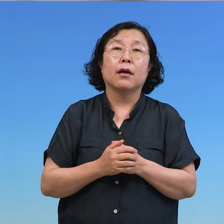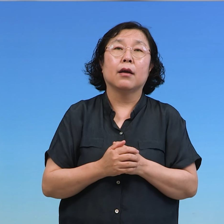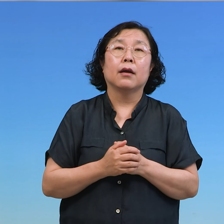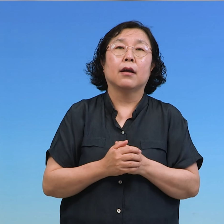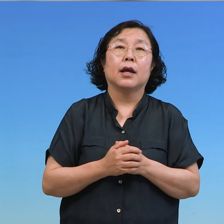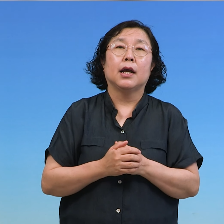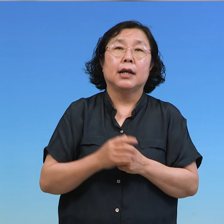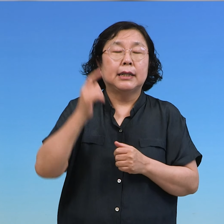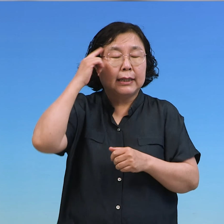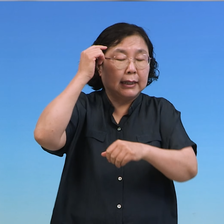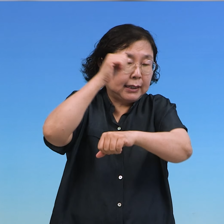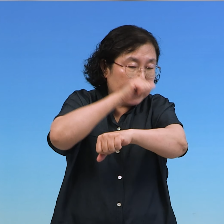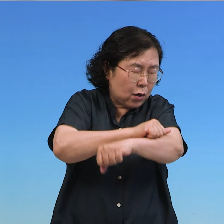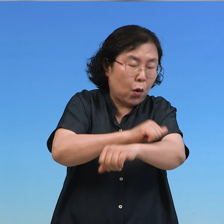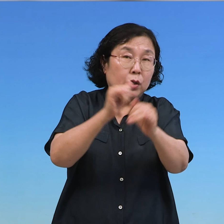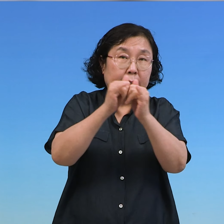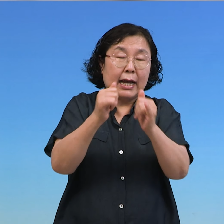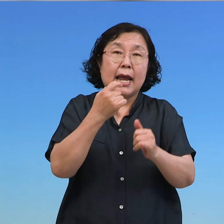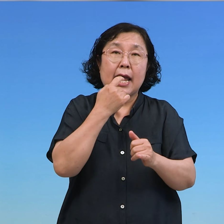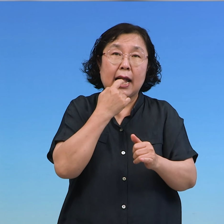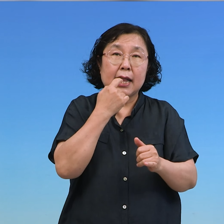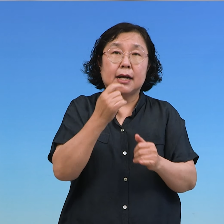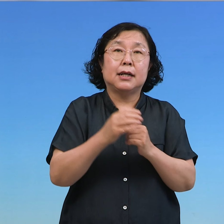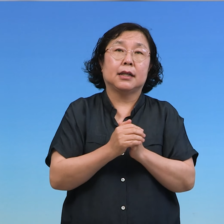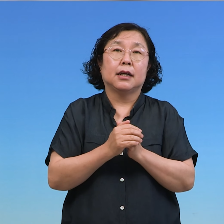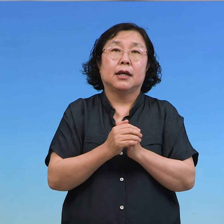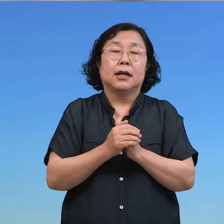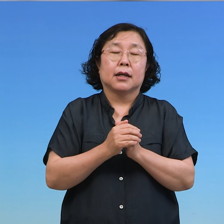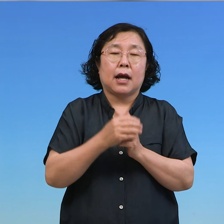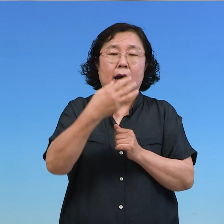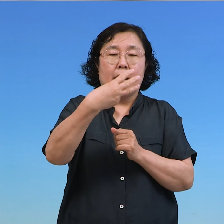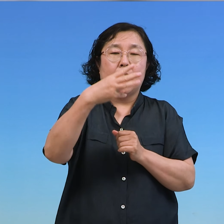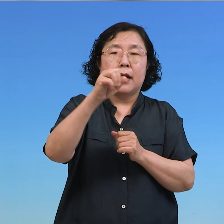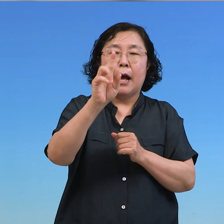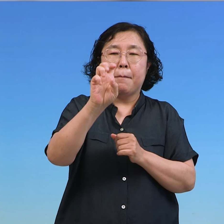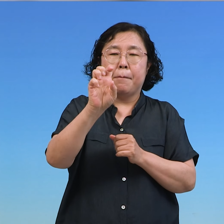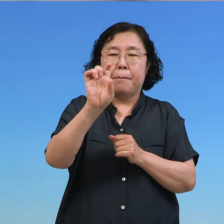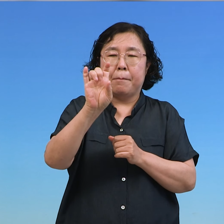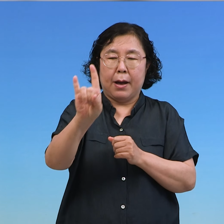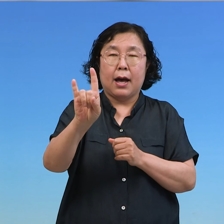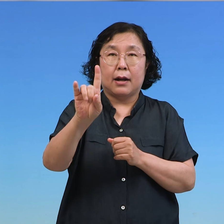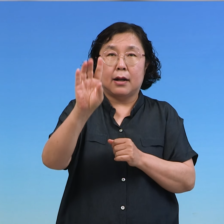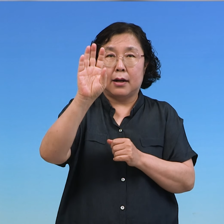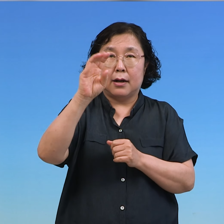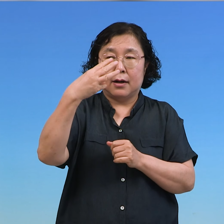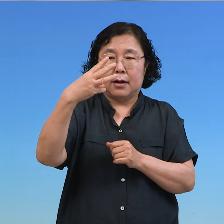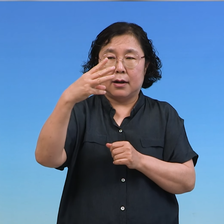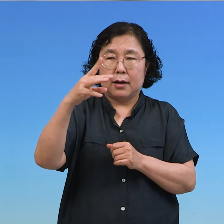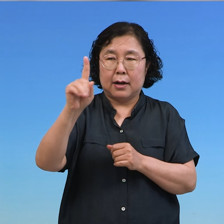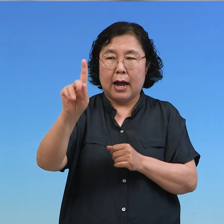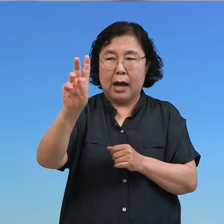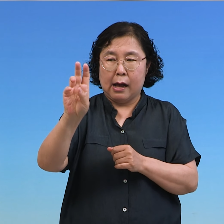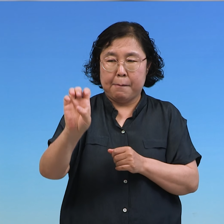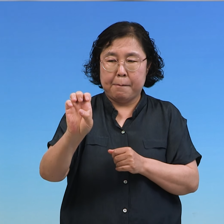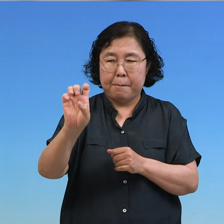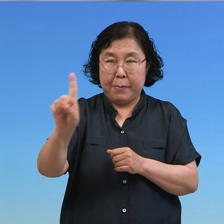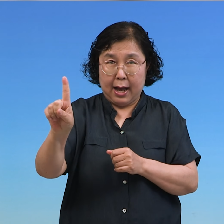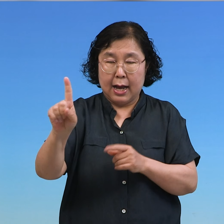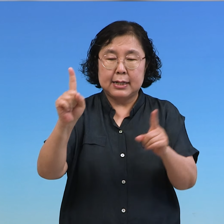여러분 지혜로운 자의 혀는 양약과 같다 이게 라파 그 다음에 온순한 혀는